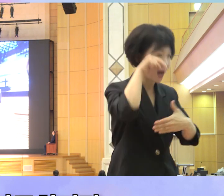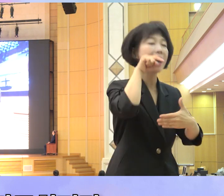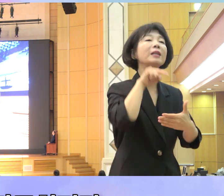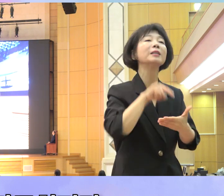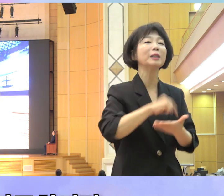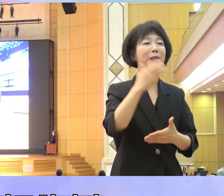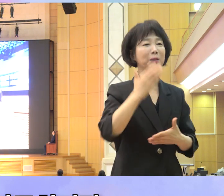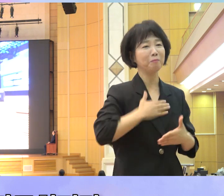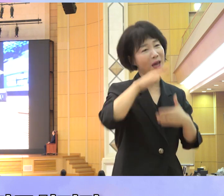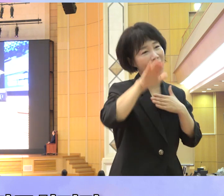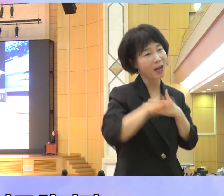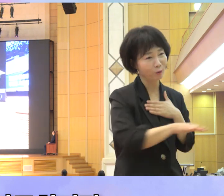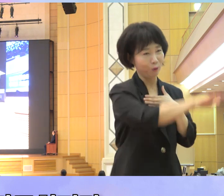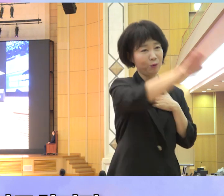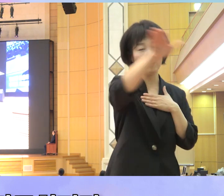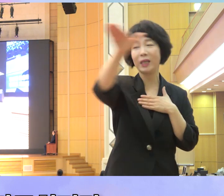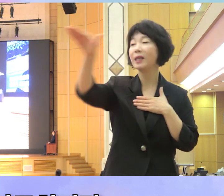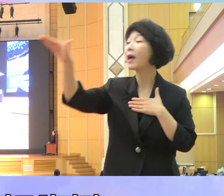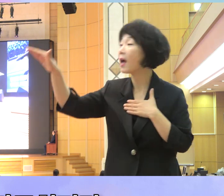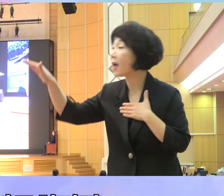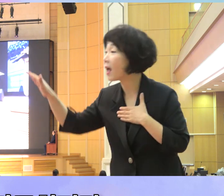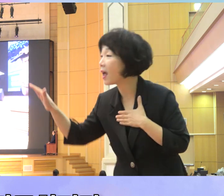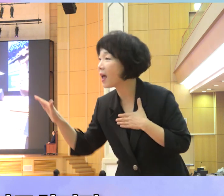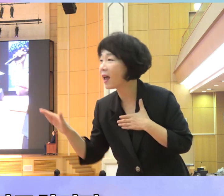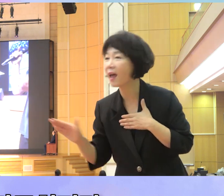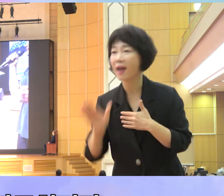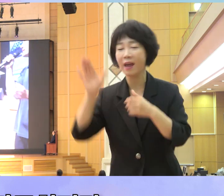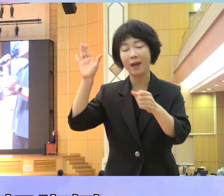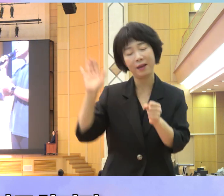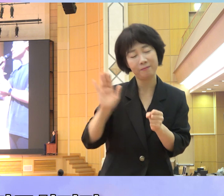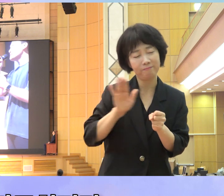당신의 마음에 우리의